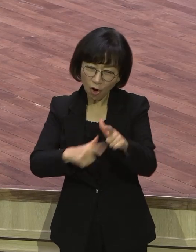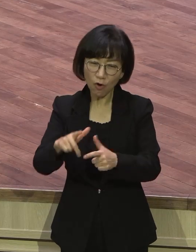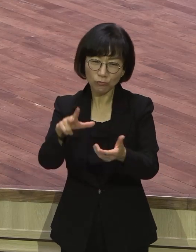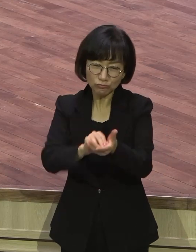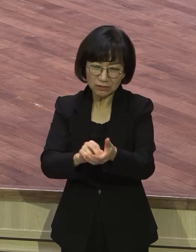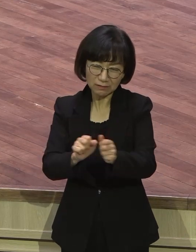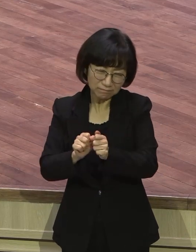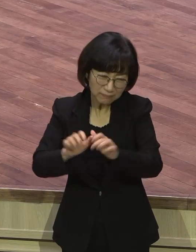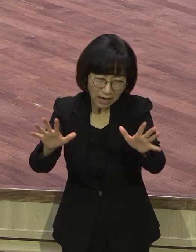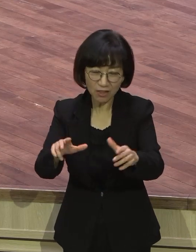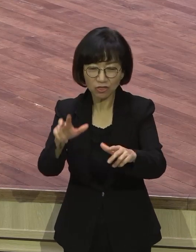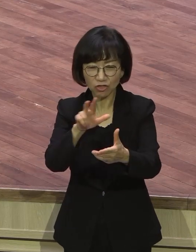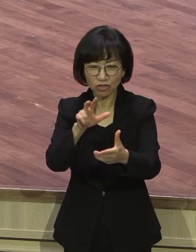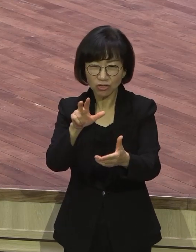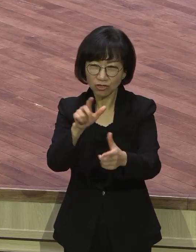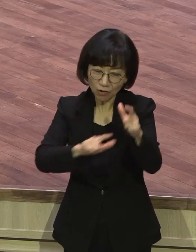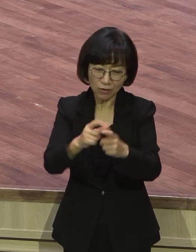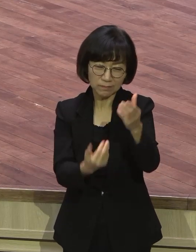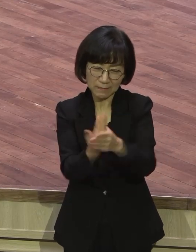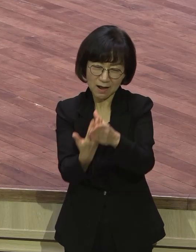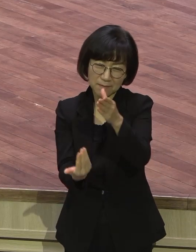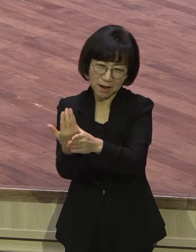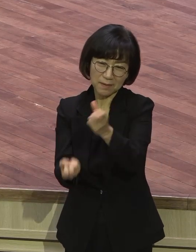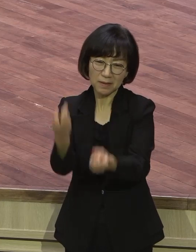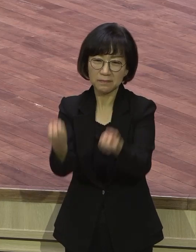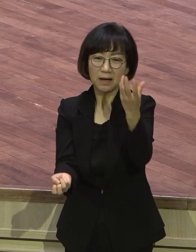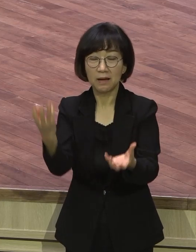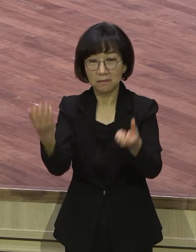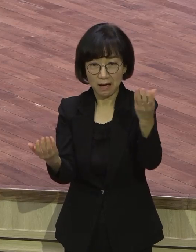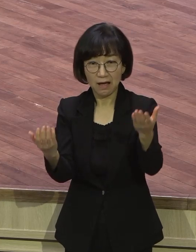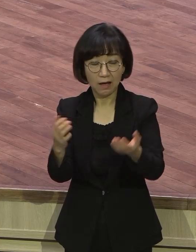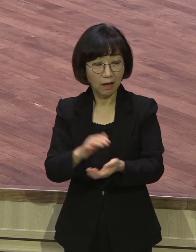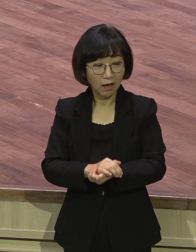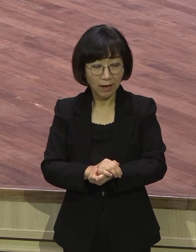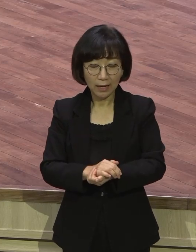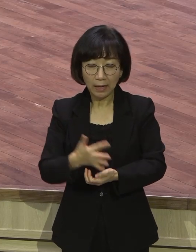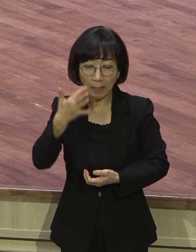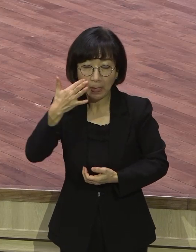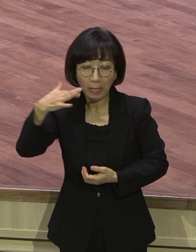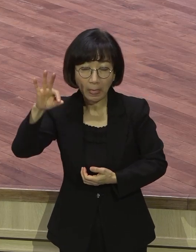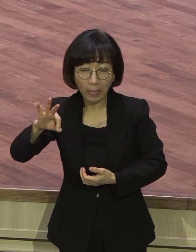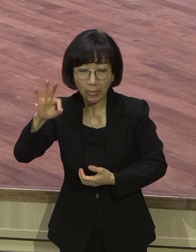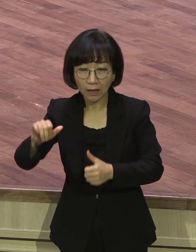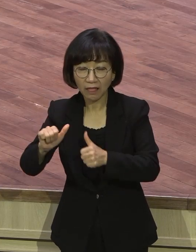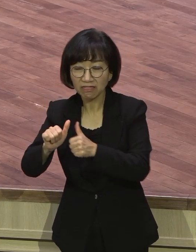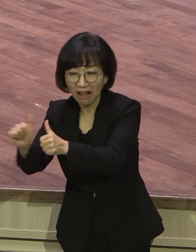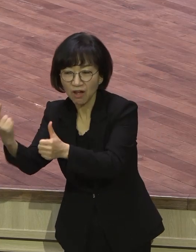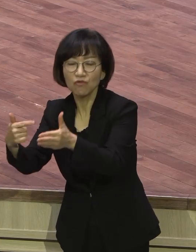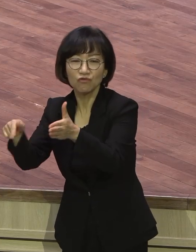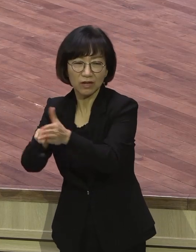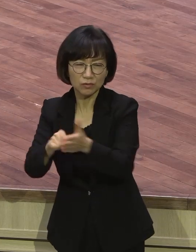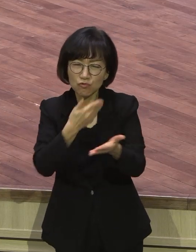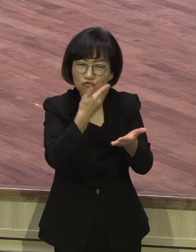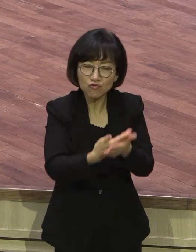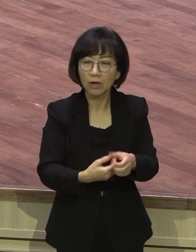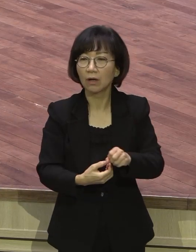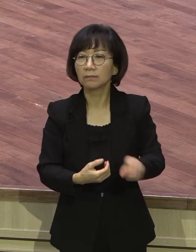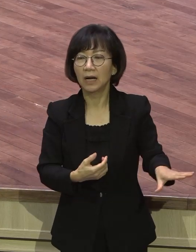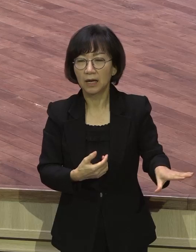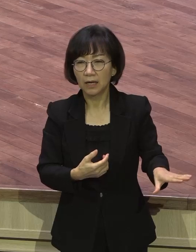있다라는 것입니다. 한마디로 본론을 놓치고 서론에 그렇게 집중하다가 다